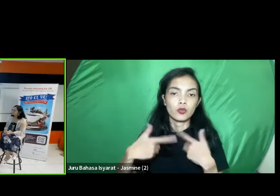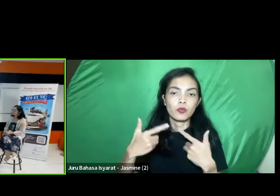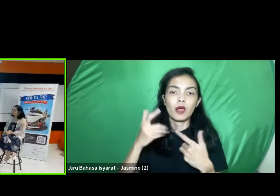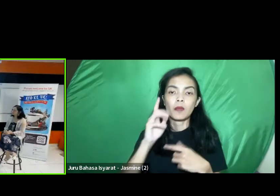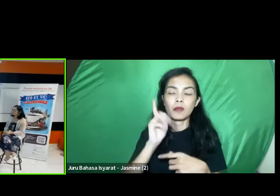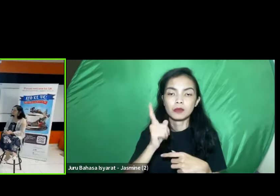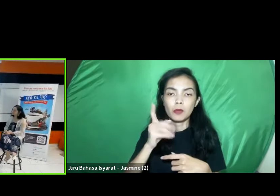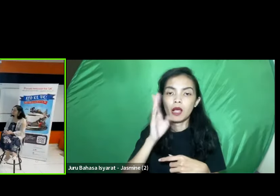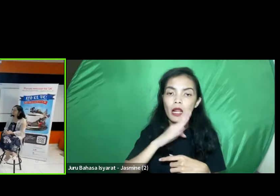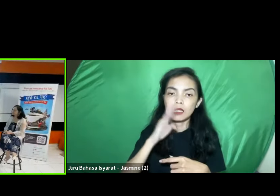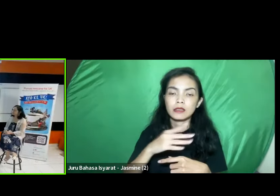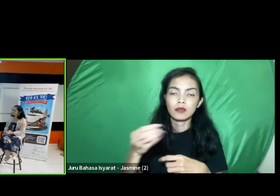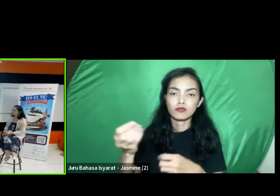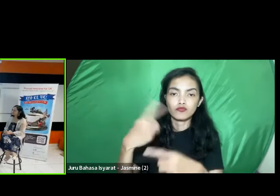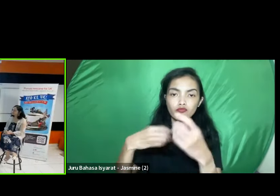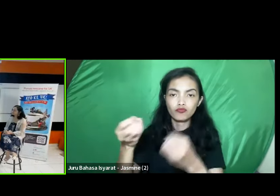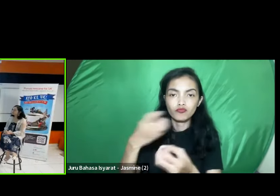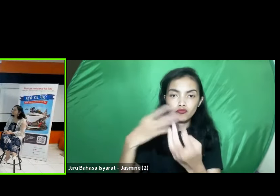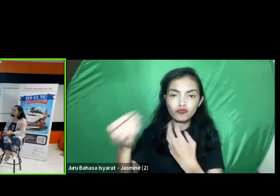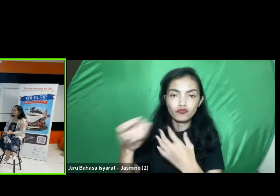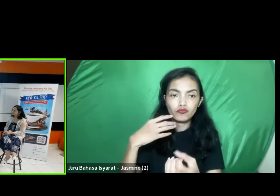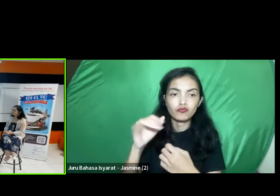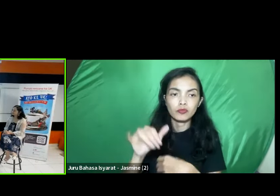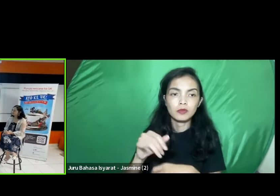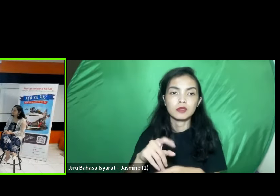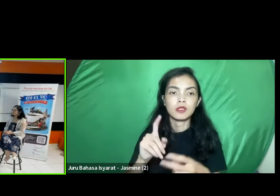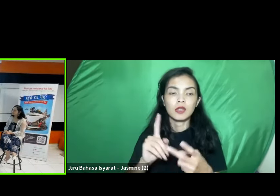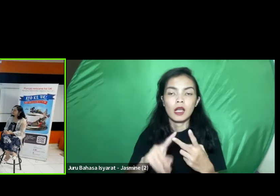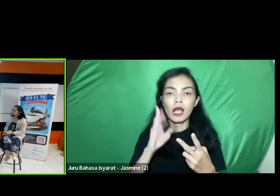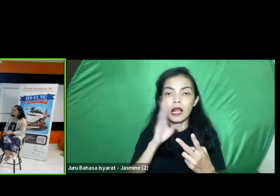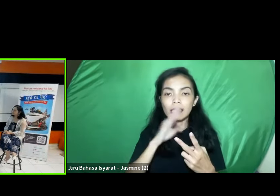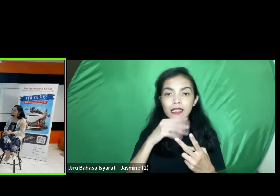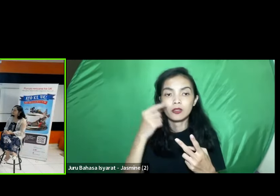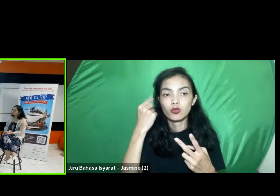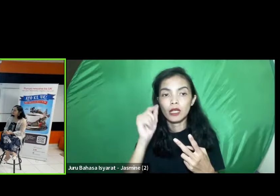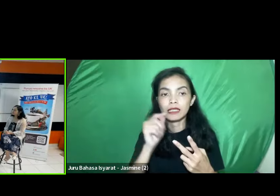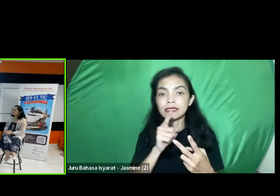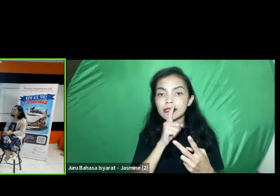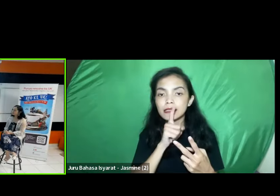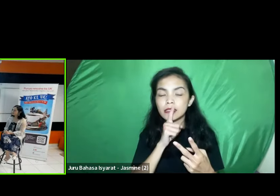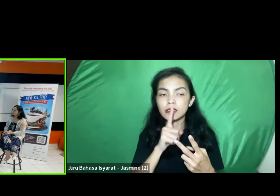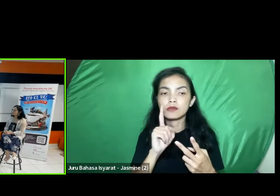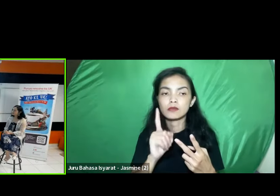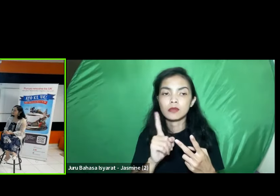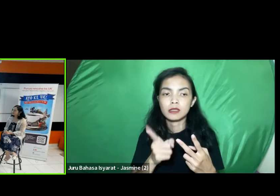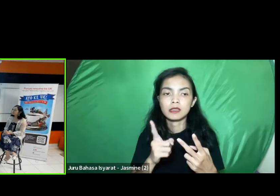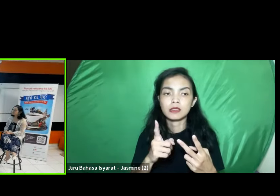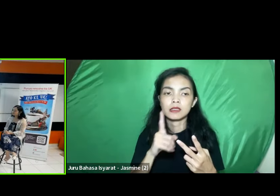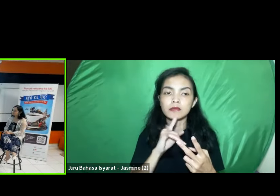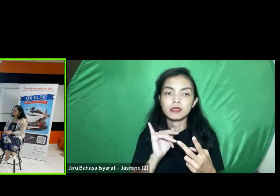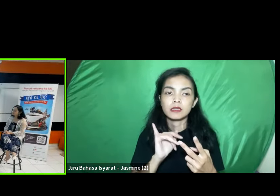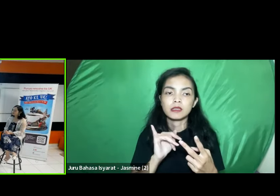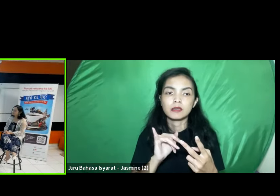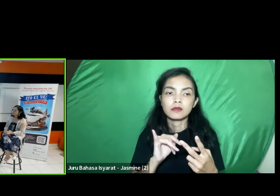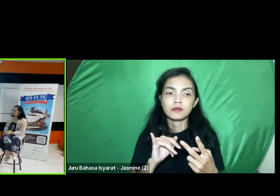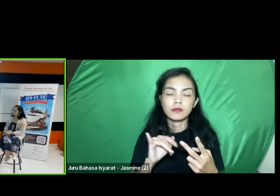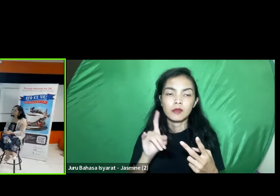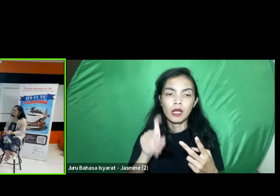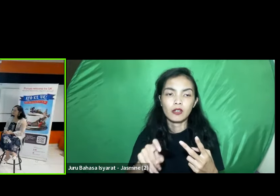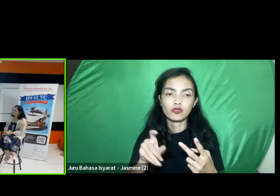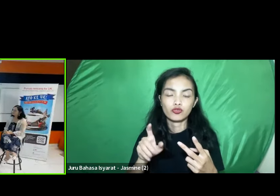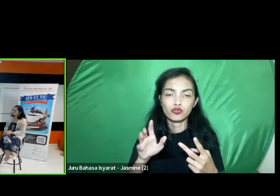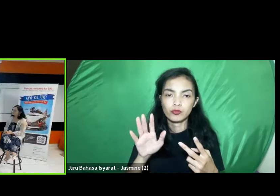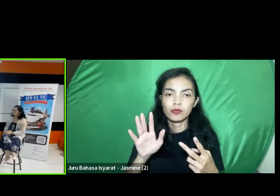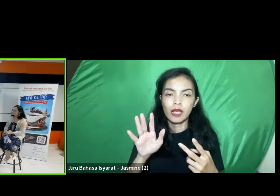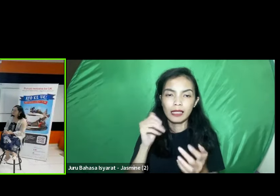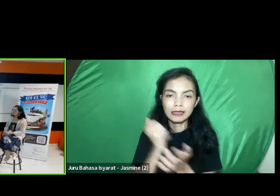em ini kita masih ngomong soal reason to study in the UK ya karena itu benar-benar pasti otentik ke setiap eh personal